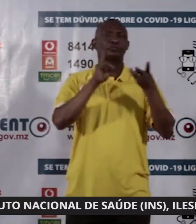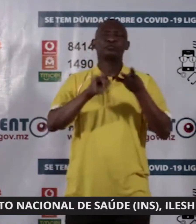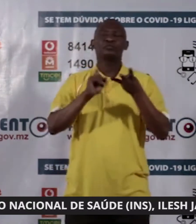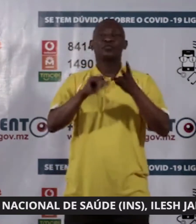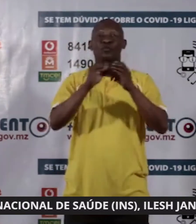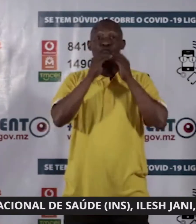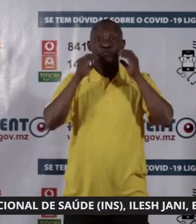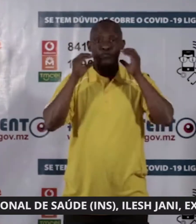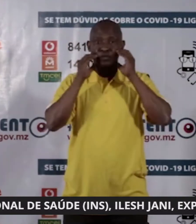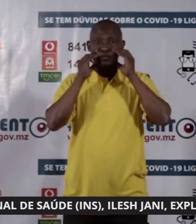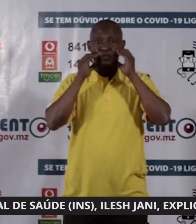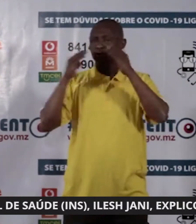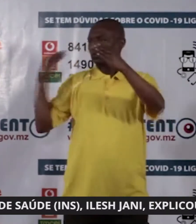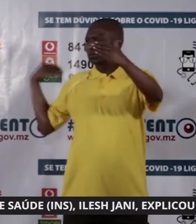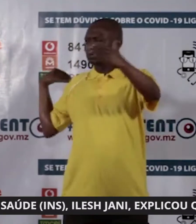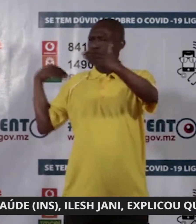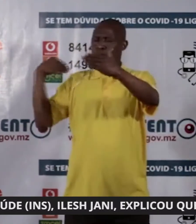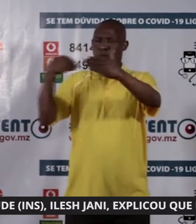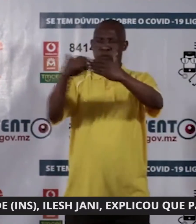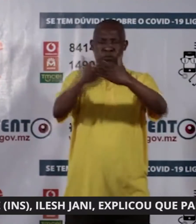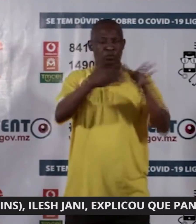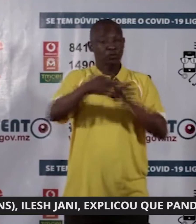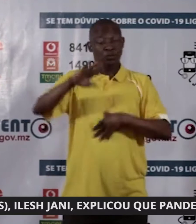momento um cumulativo de